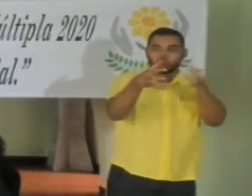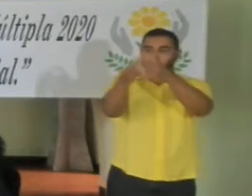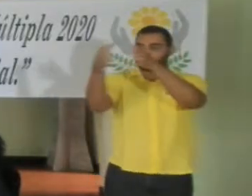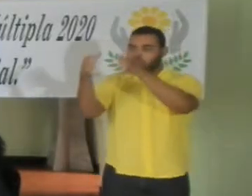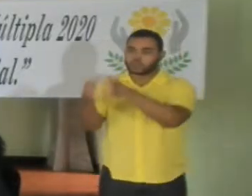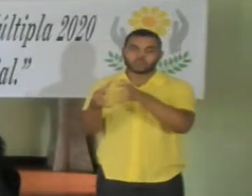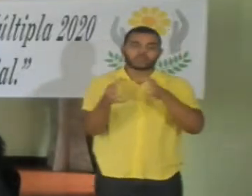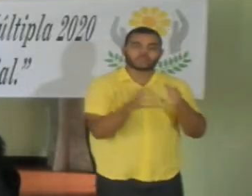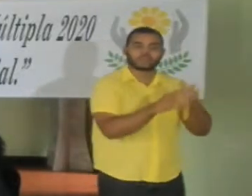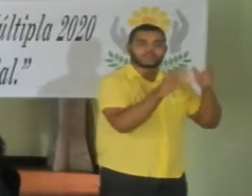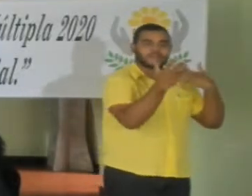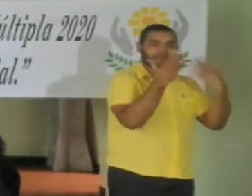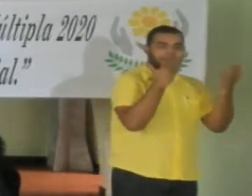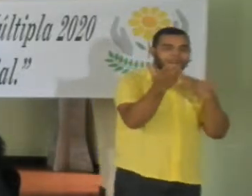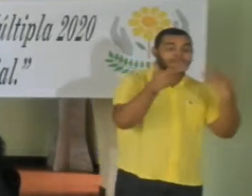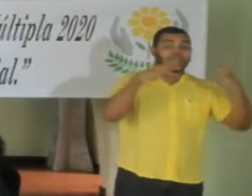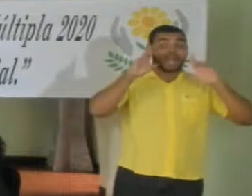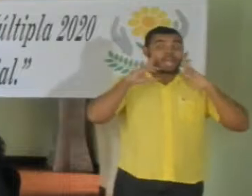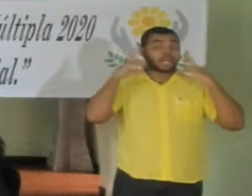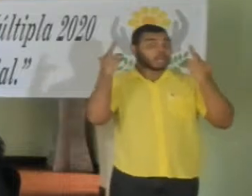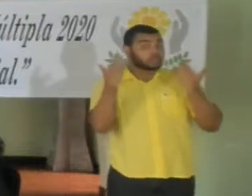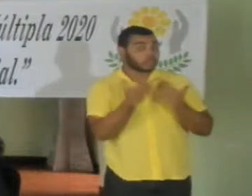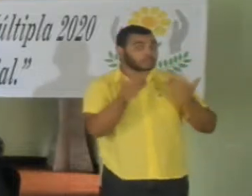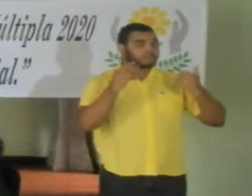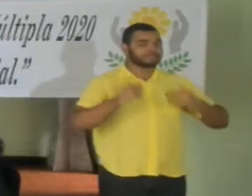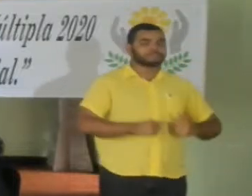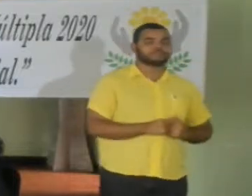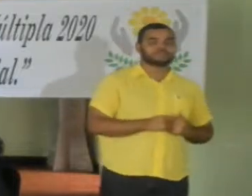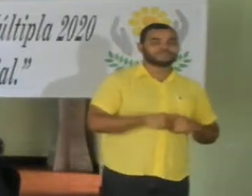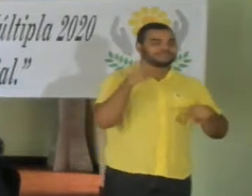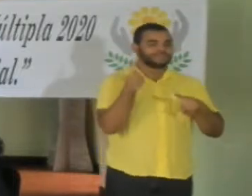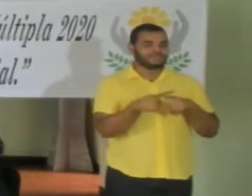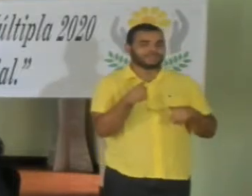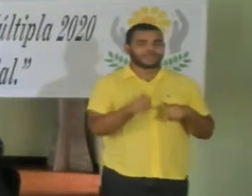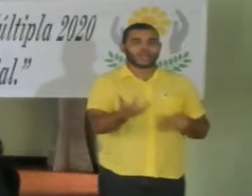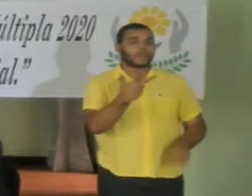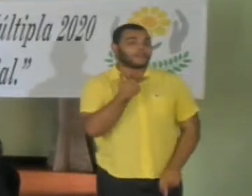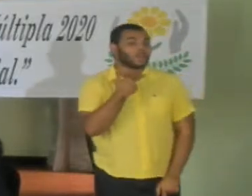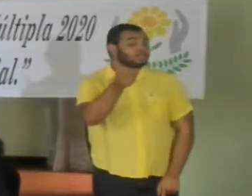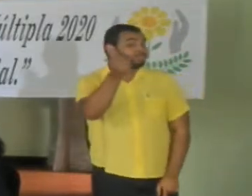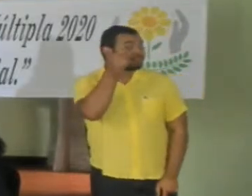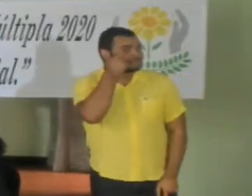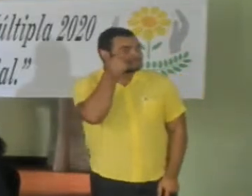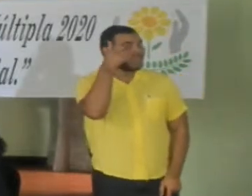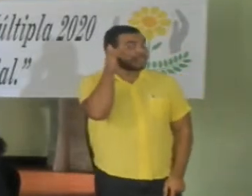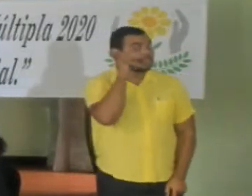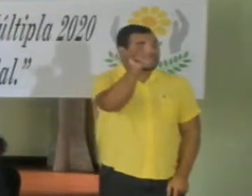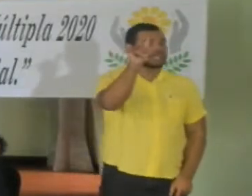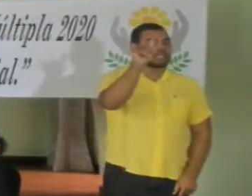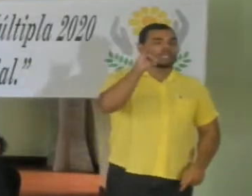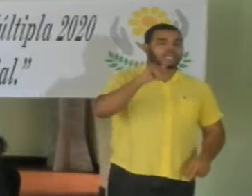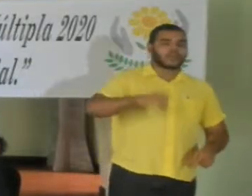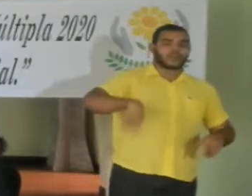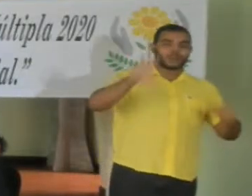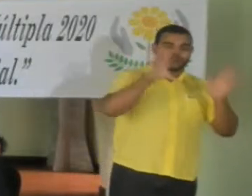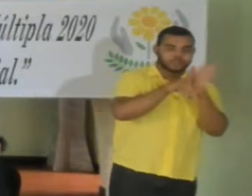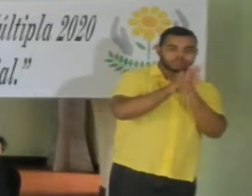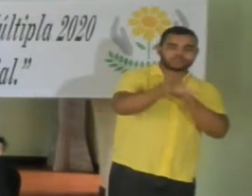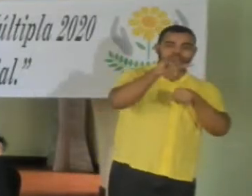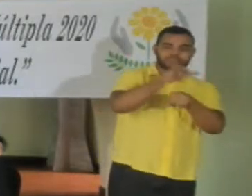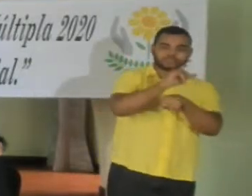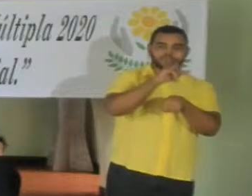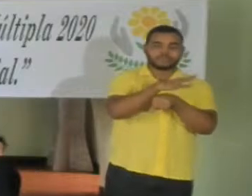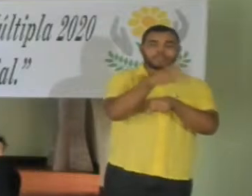para estar tendo reuniões virtuais, né, porque não está sendo possível presencial. Então é uma ferramenta que a gente utiliza e eles